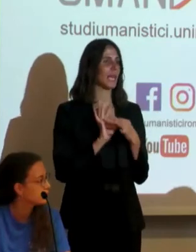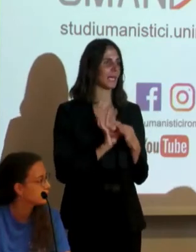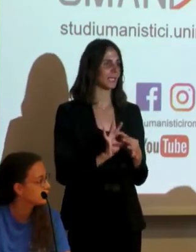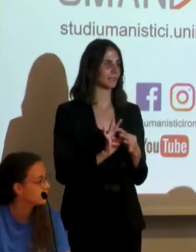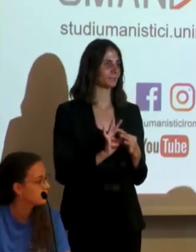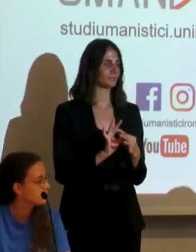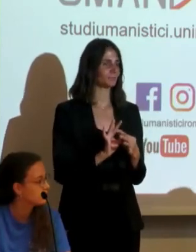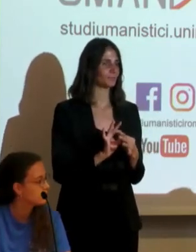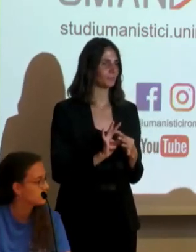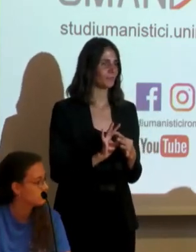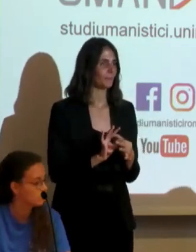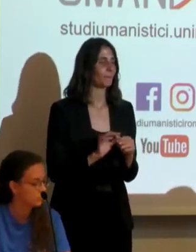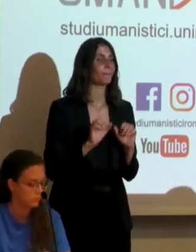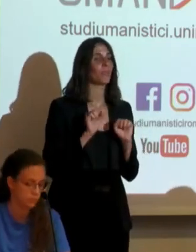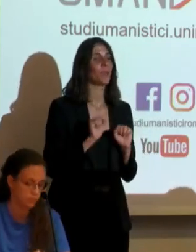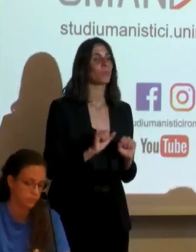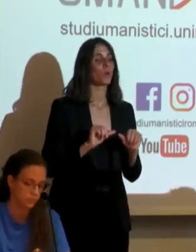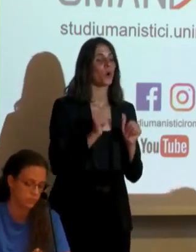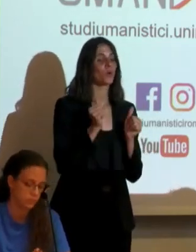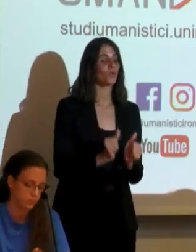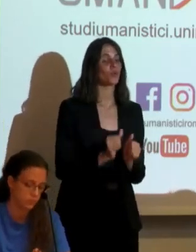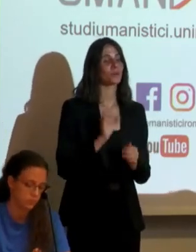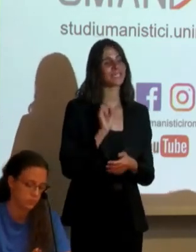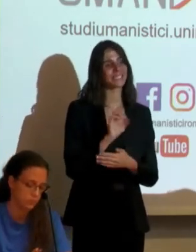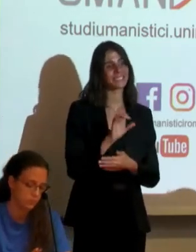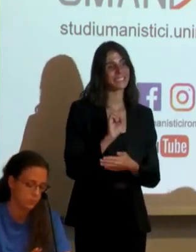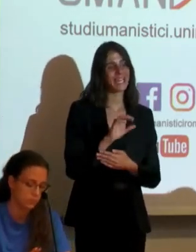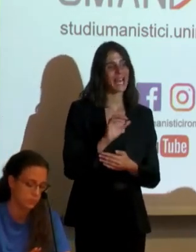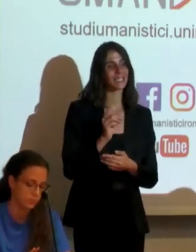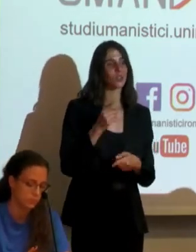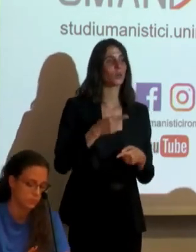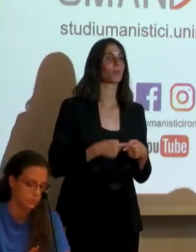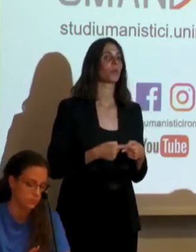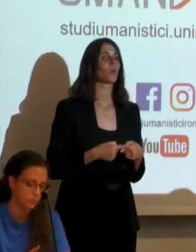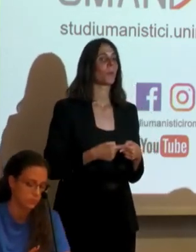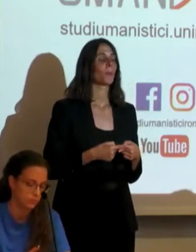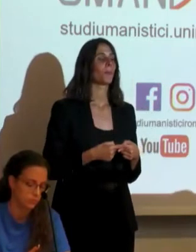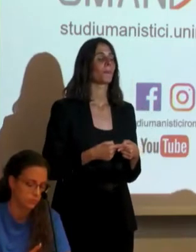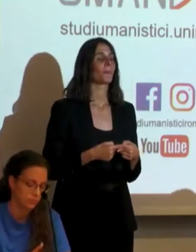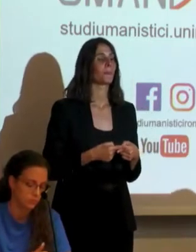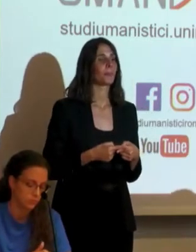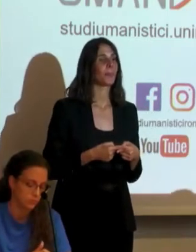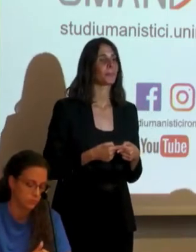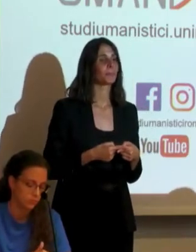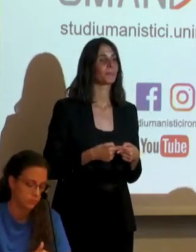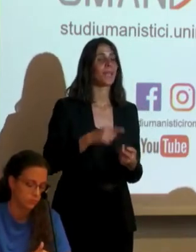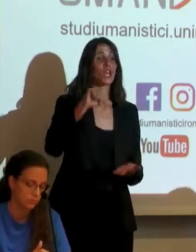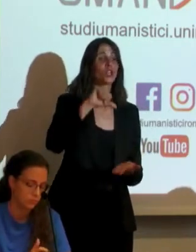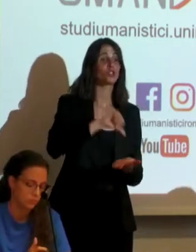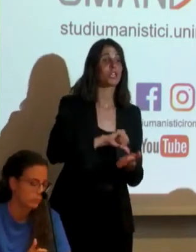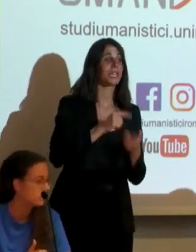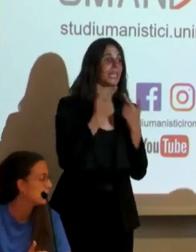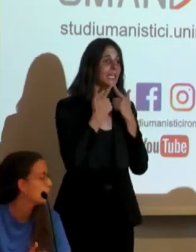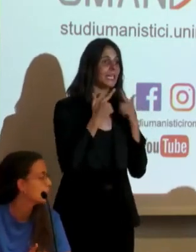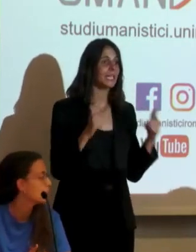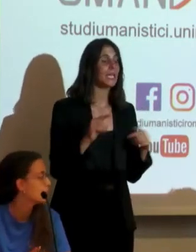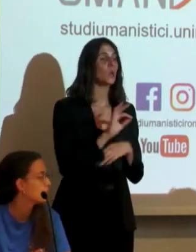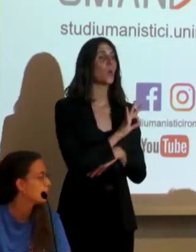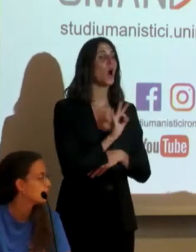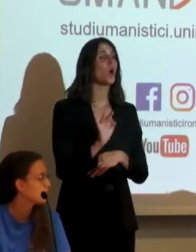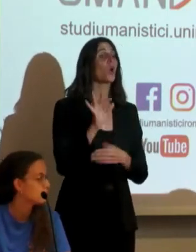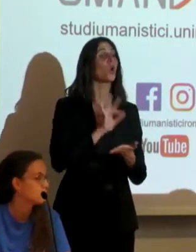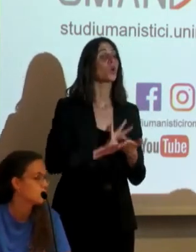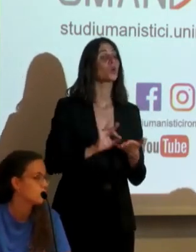declina sia in ambito didattico scolastico, ma anche ad esempio nei centri di lingua, nelle scuole di lingua all'estero,